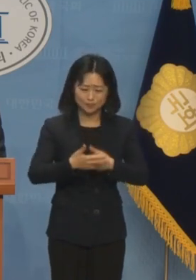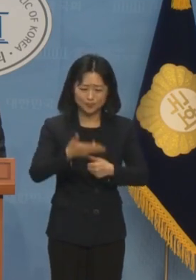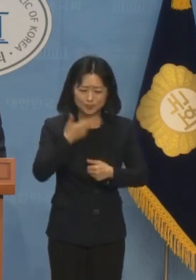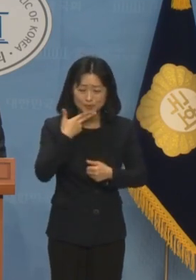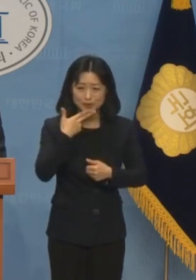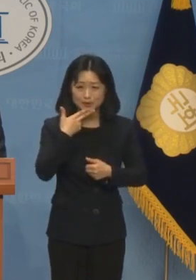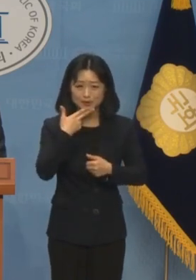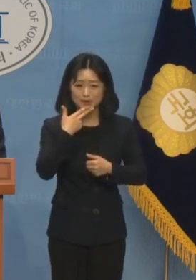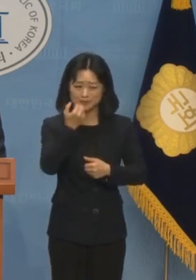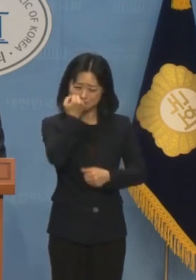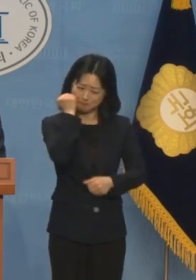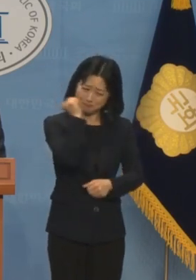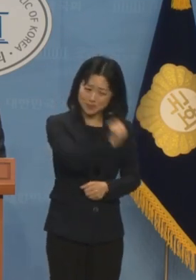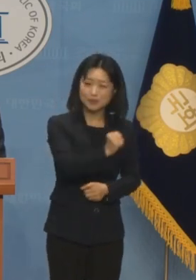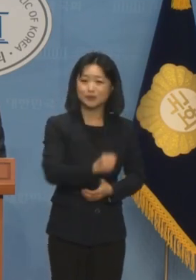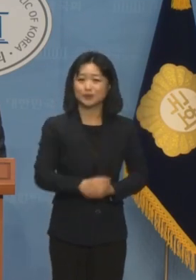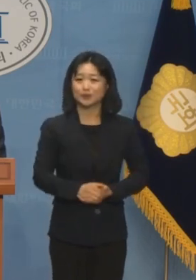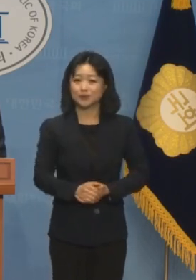못할 것으로 보입니다.